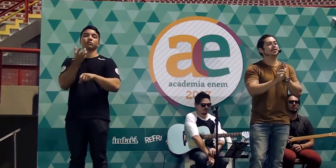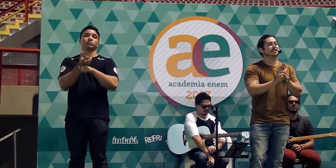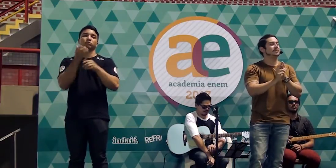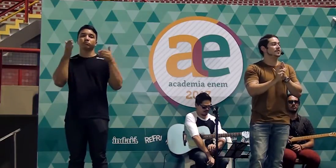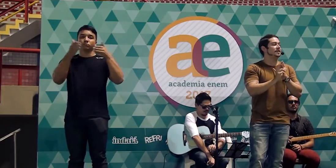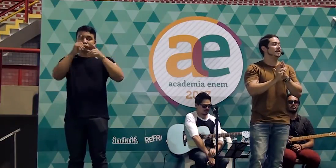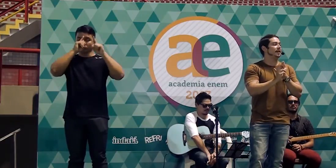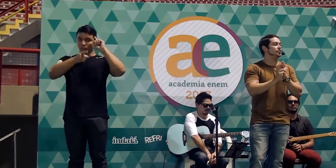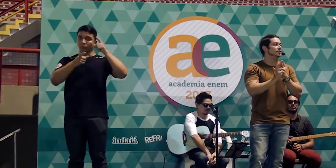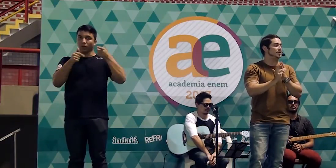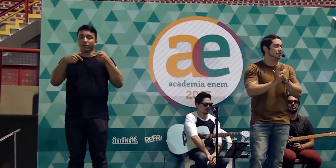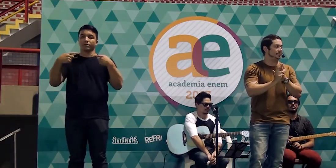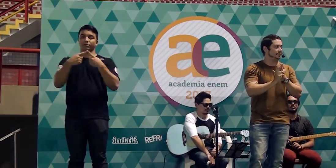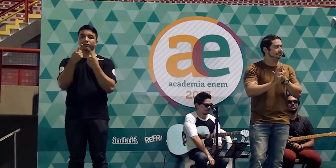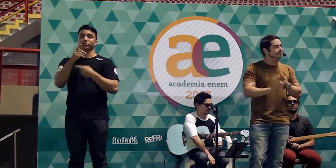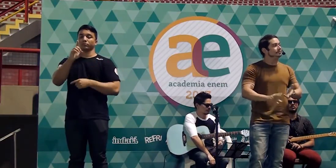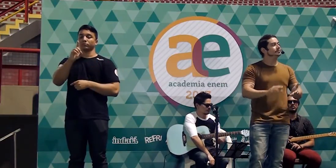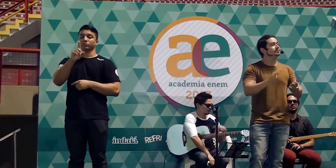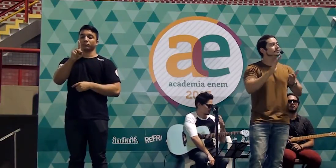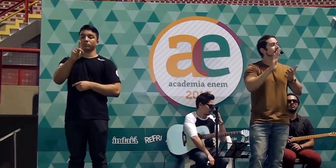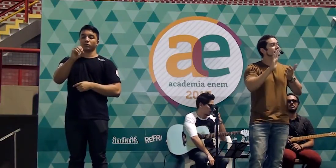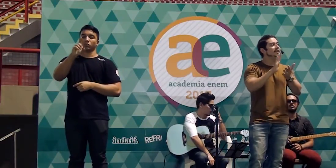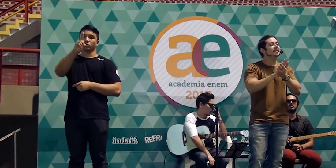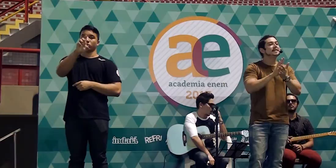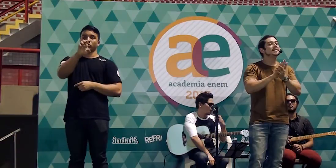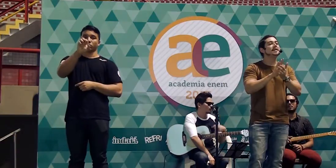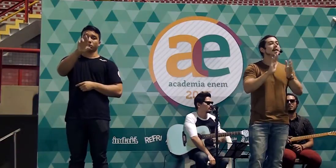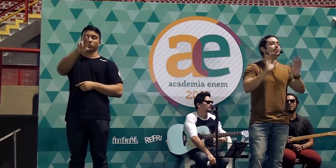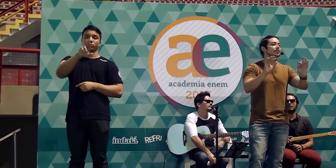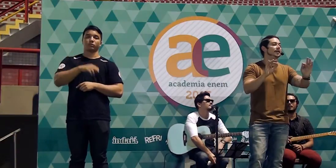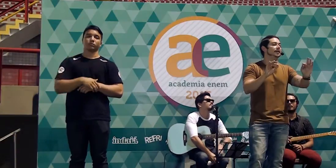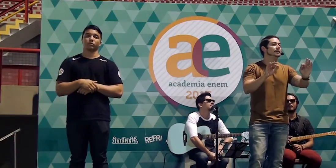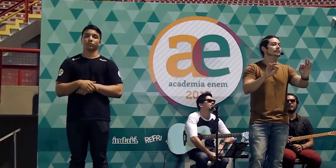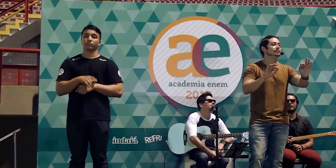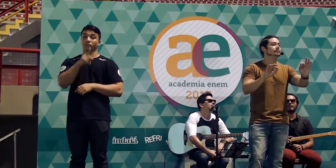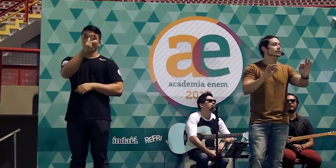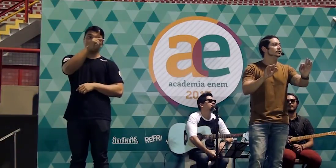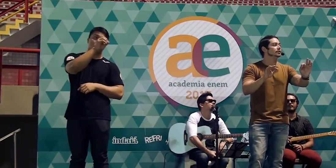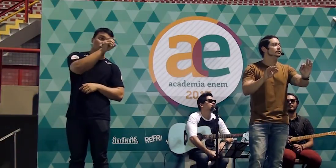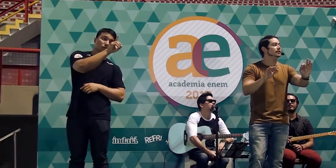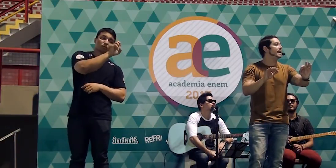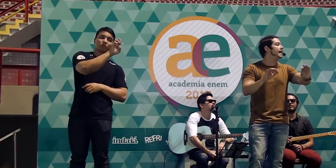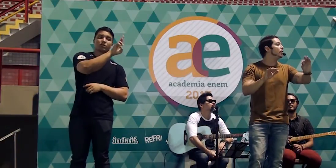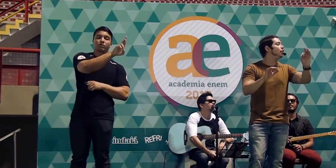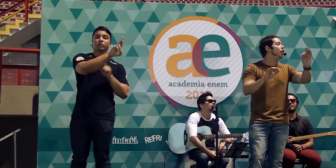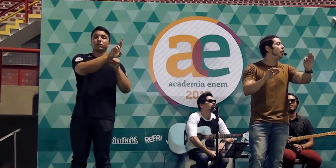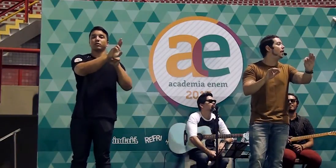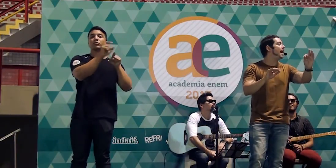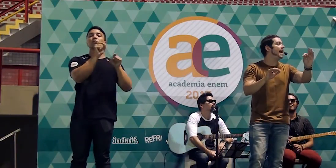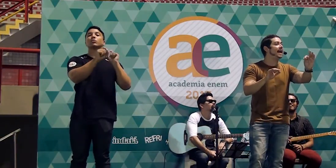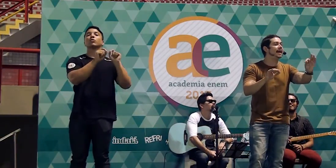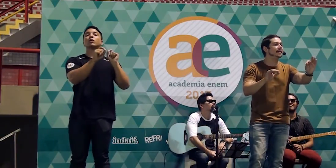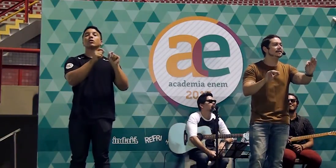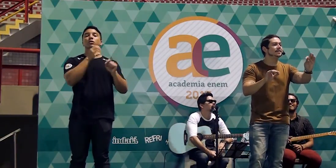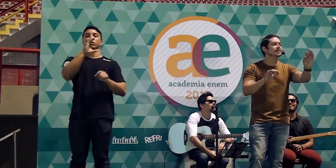Segunda coisa que você tem que annotation. Se é poder, ele é